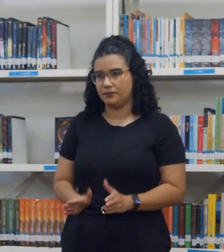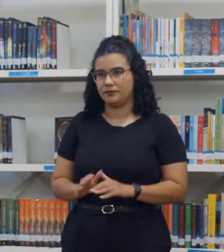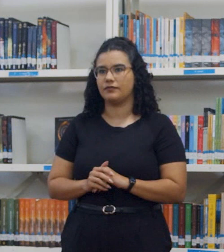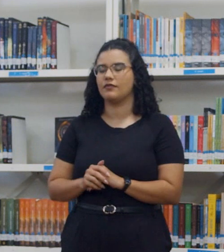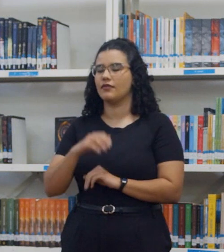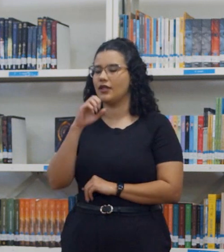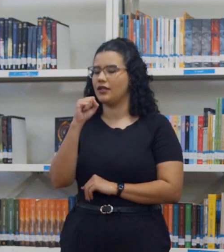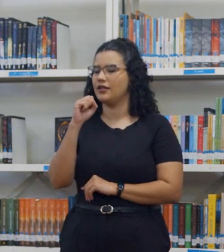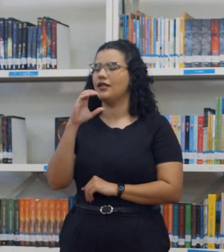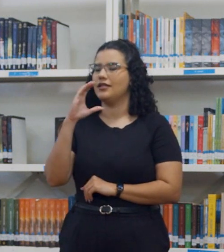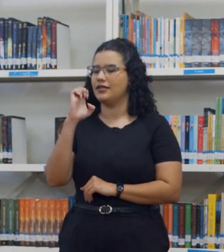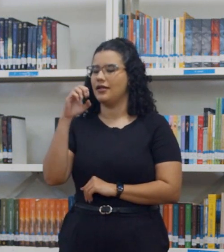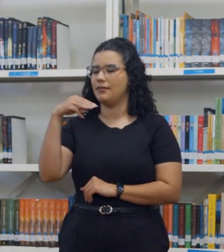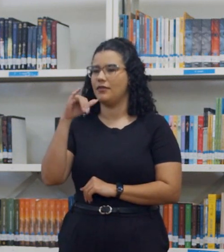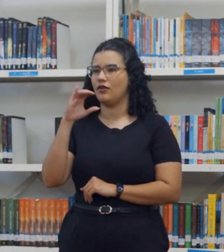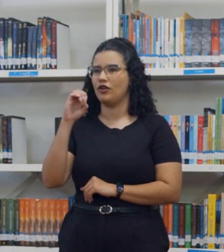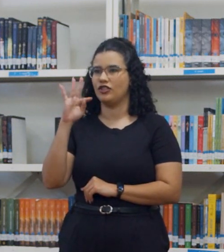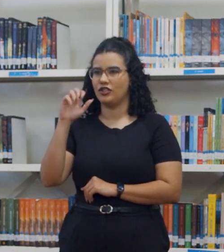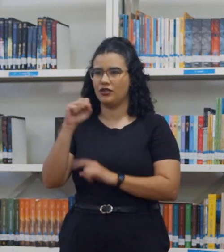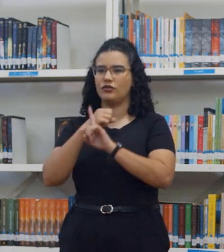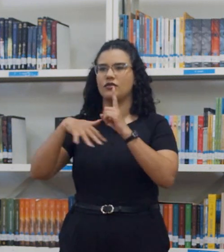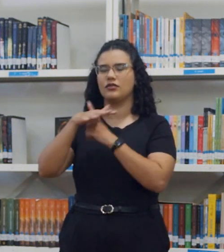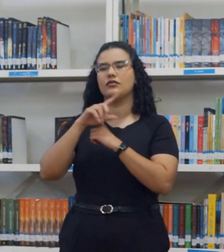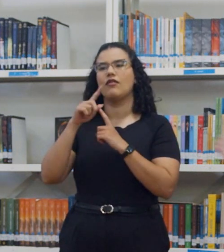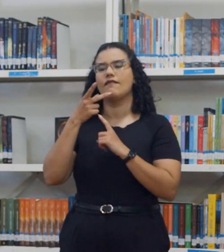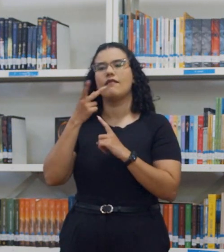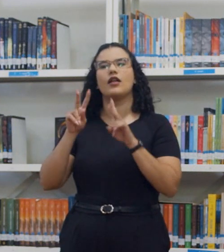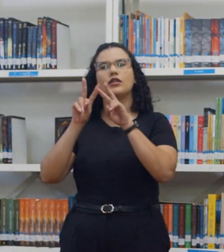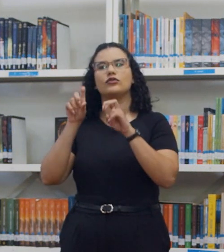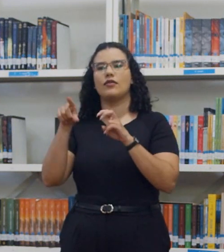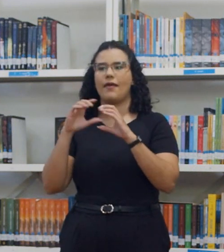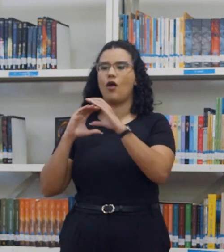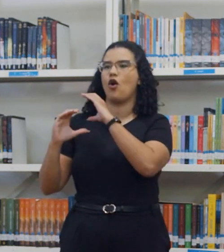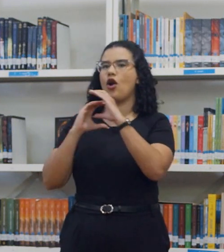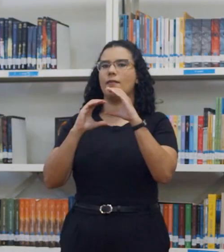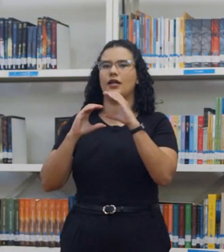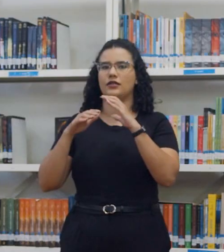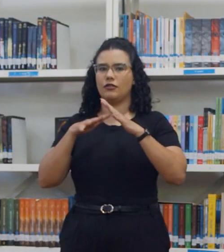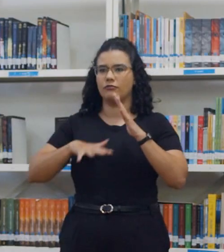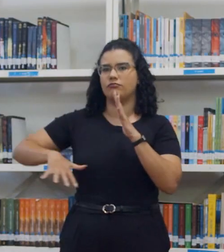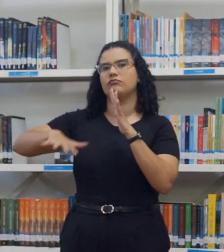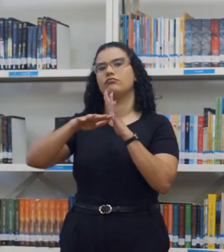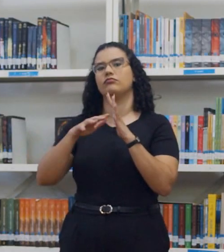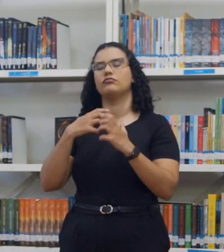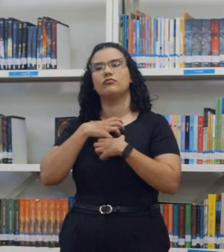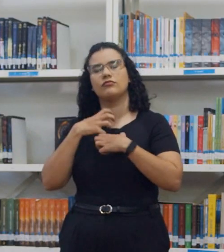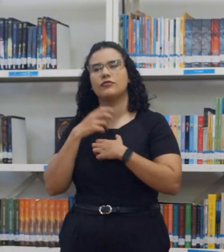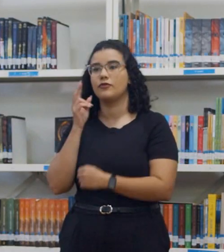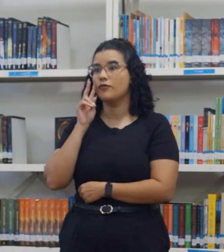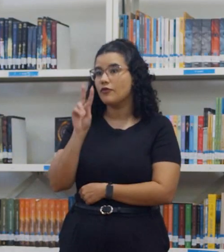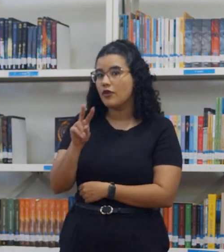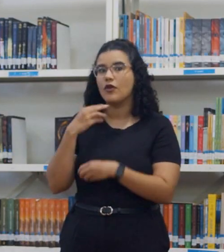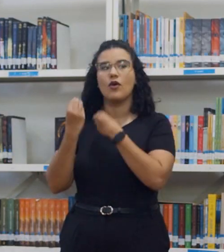semiótica social, ela fala sobre a comunicação. À esquerda, uma pessoa interpreta em libras. A comunicação de olhar, a comunicação